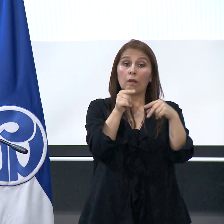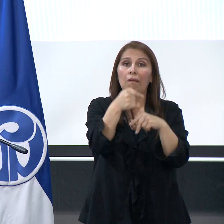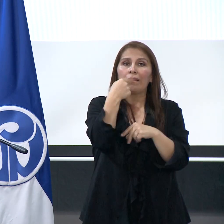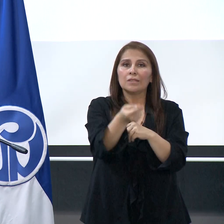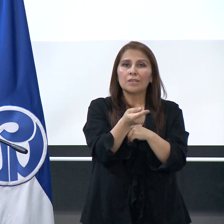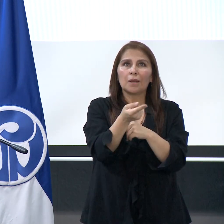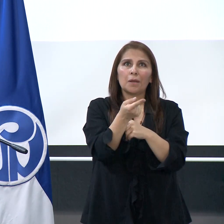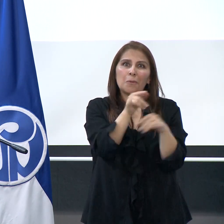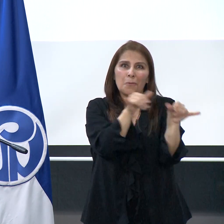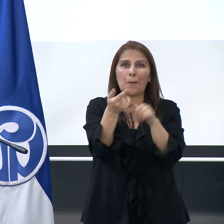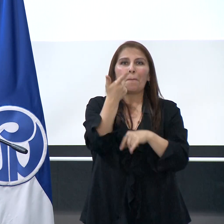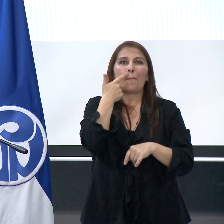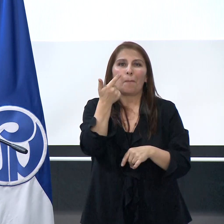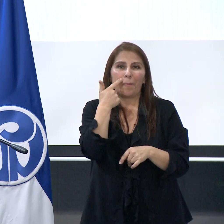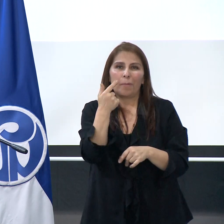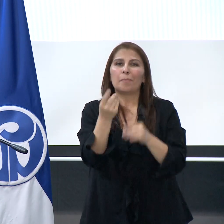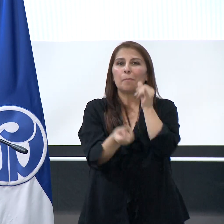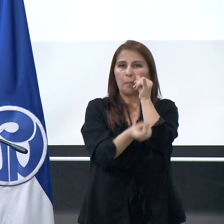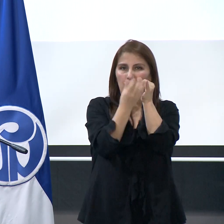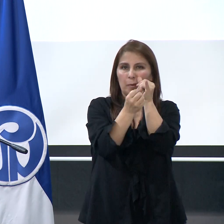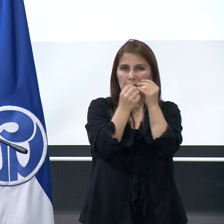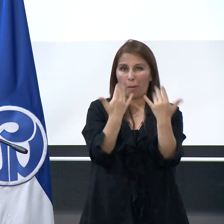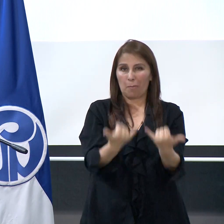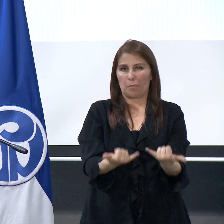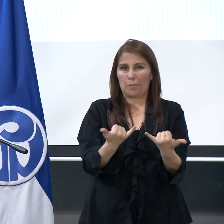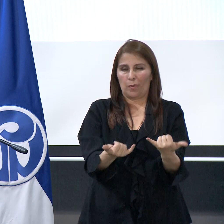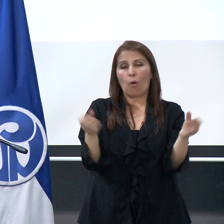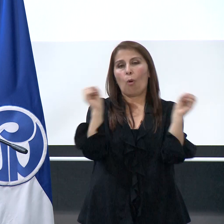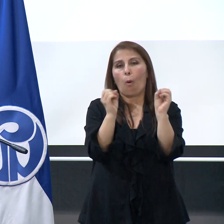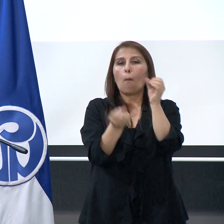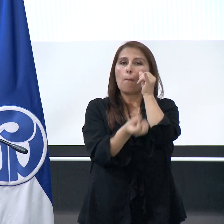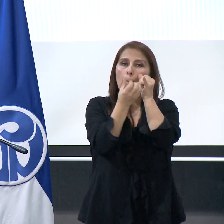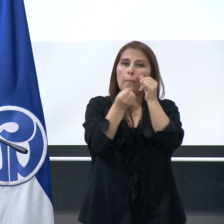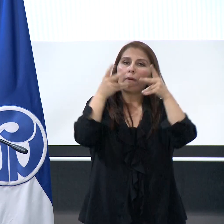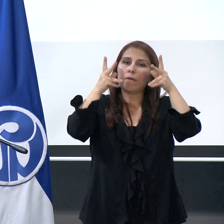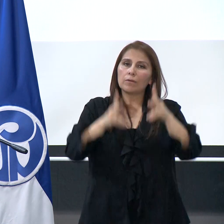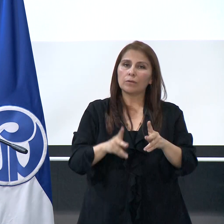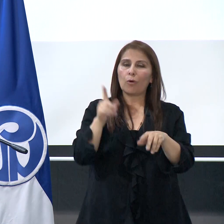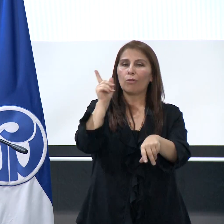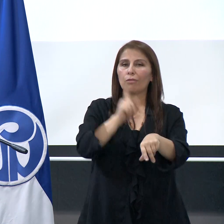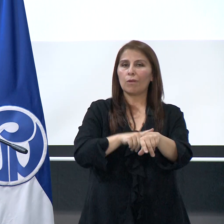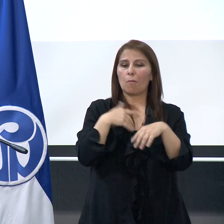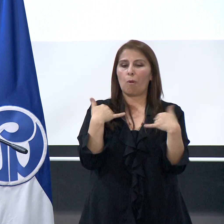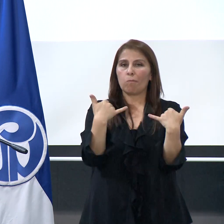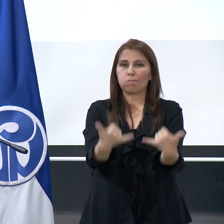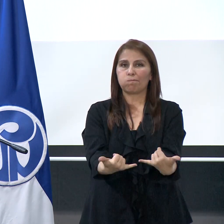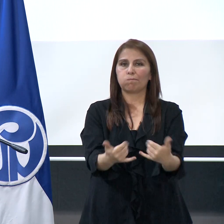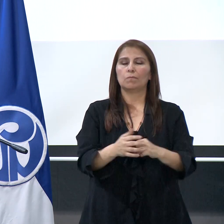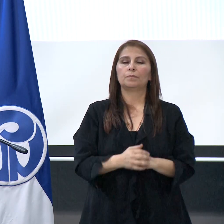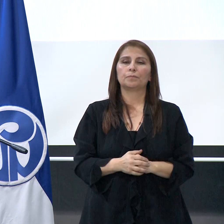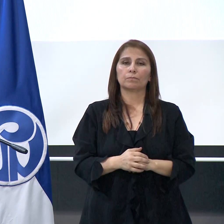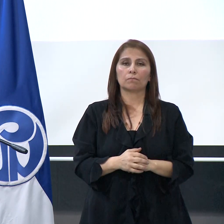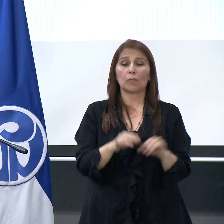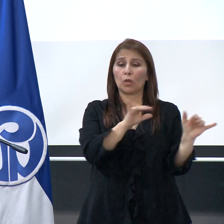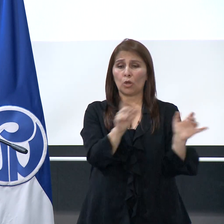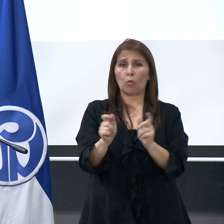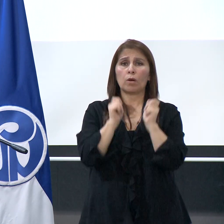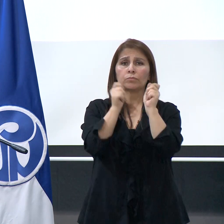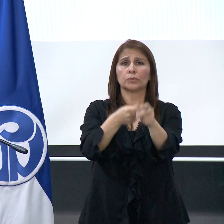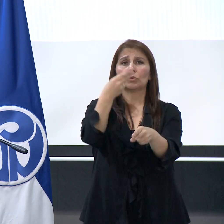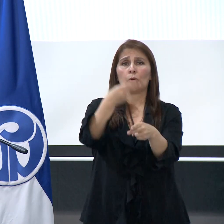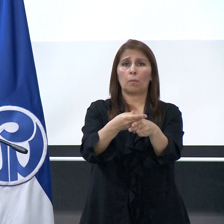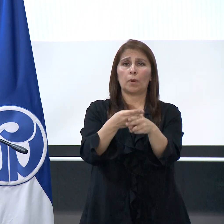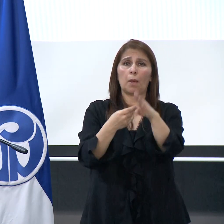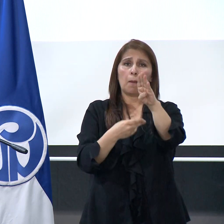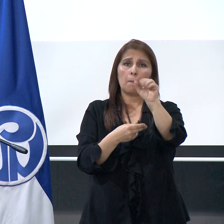pedagogía moderna o el primer gran pedagogo de los tiempos modernos también ha sido llamado el bacon